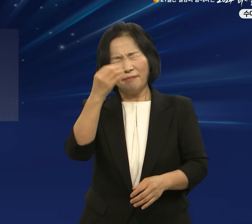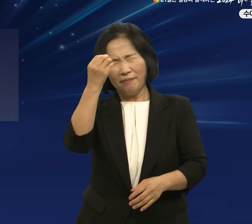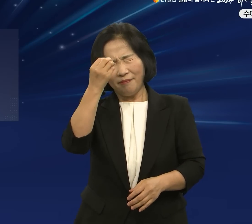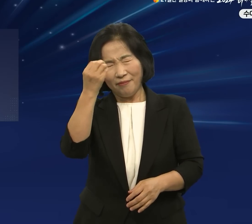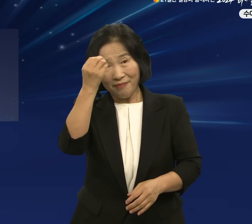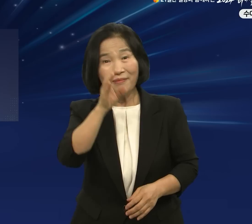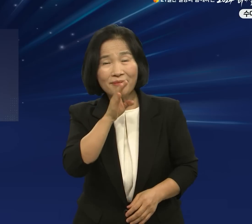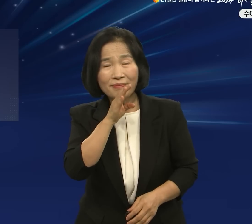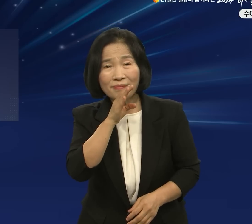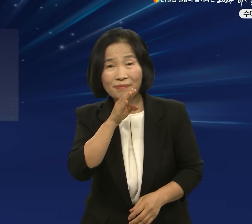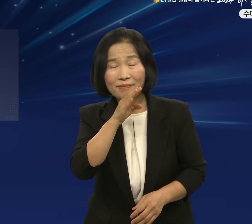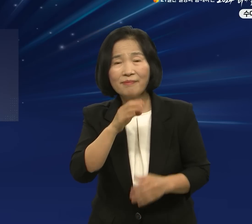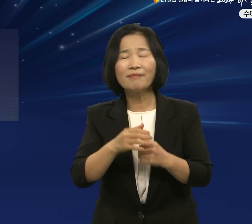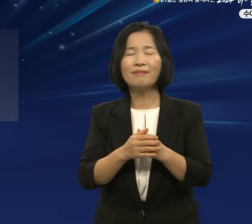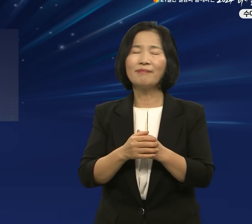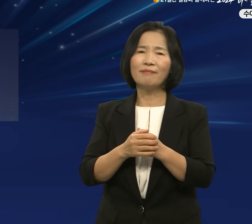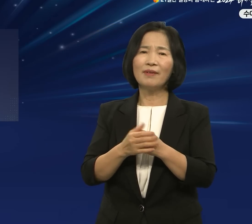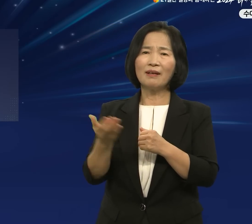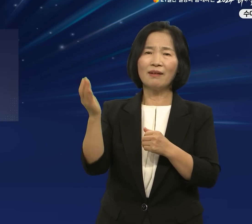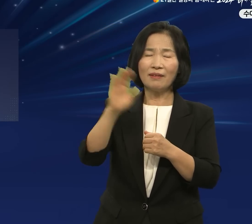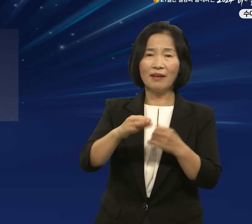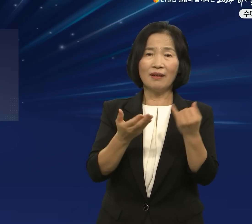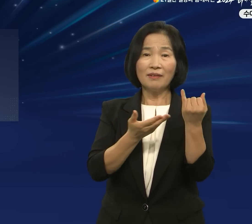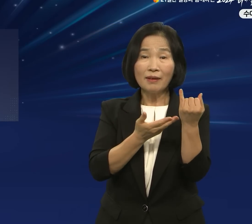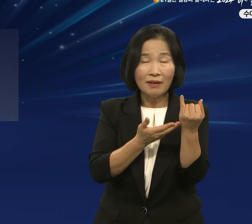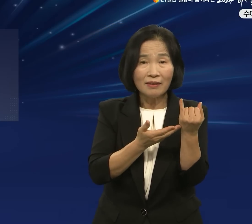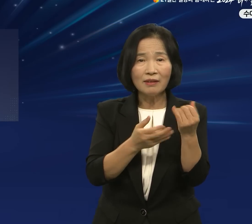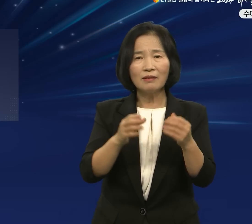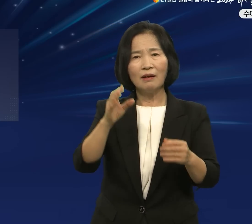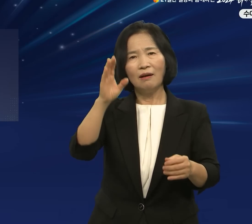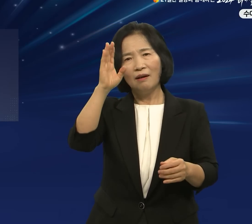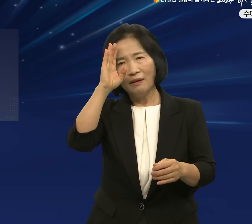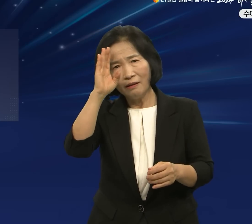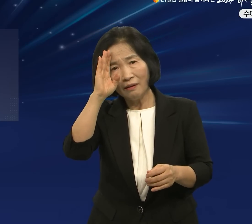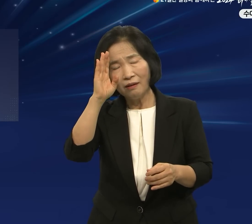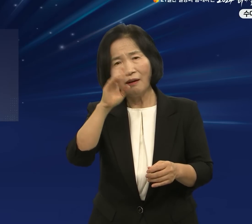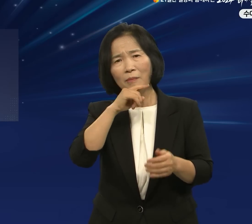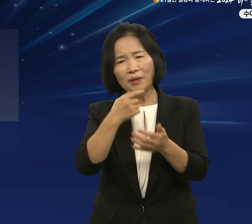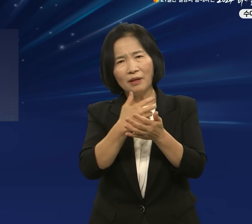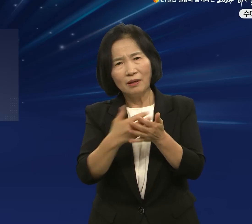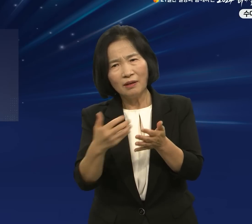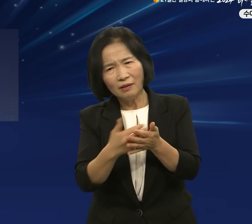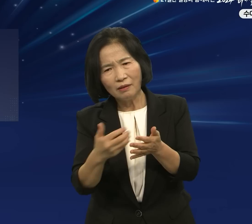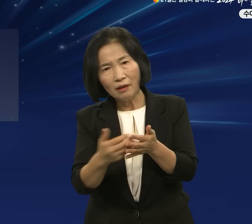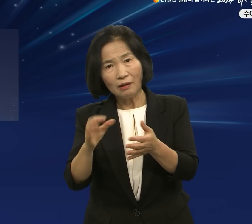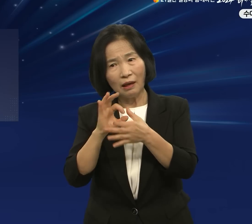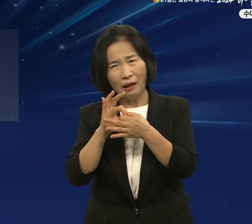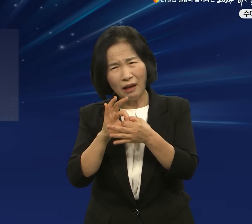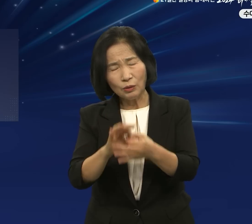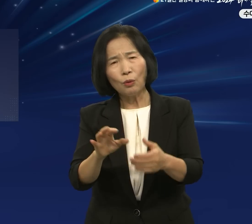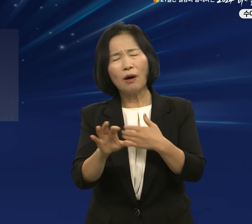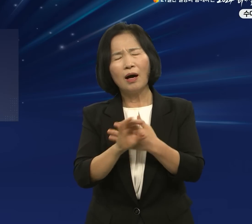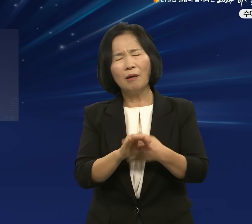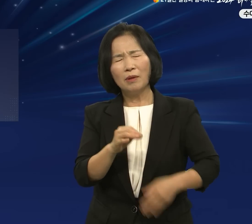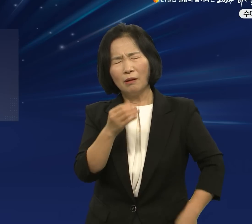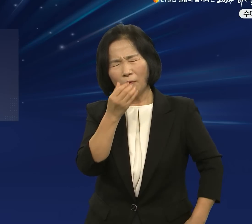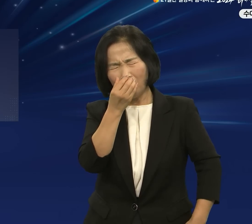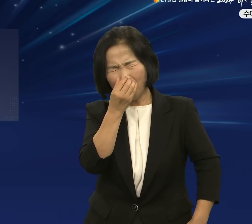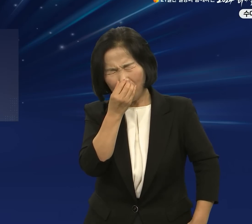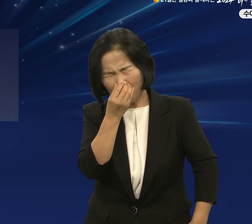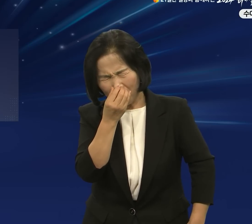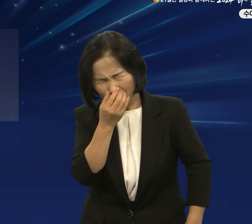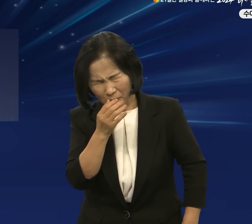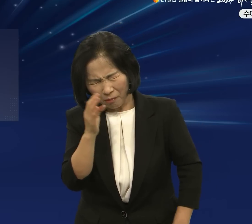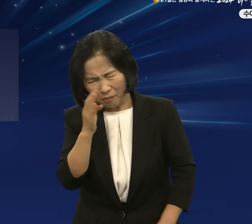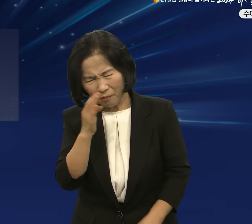하물며 질병으로 오염된 하혈을 하는 여자의 수치심과 냄새는 코를